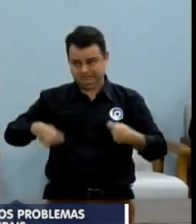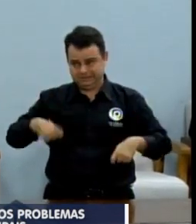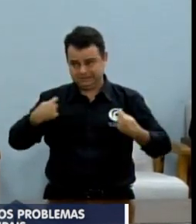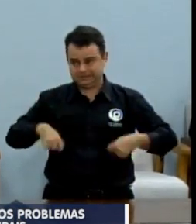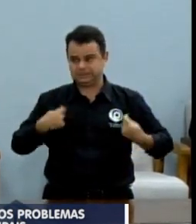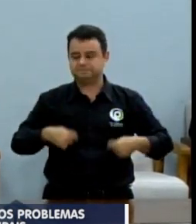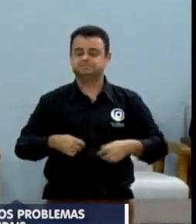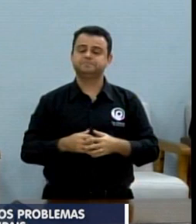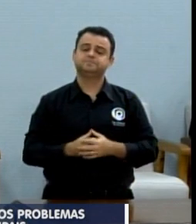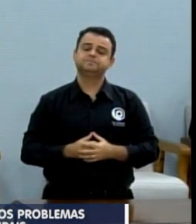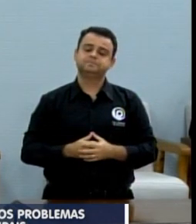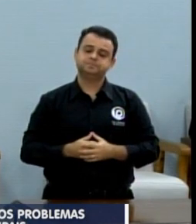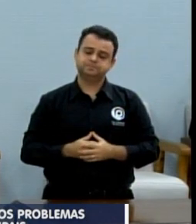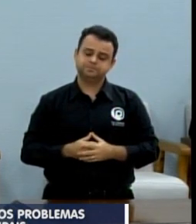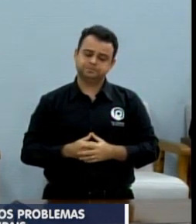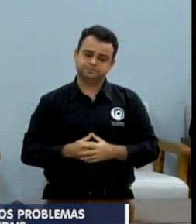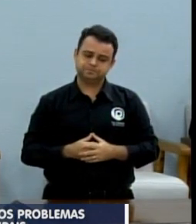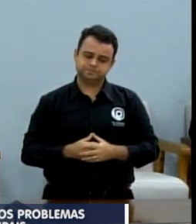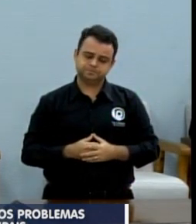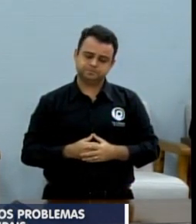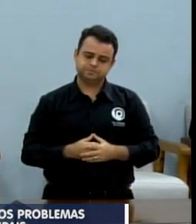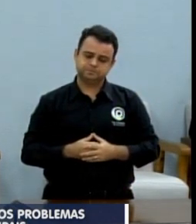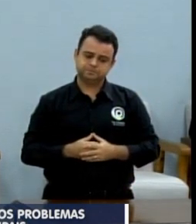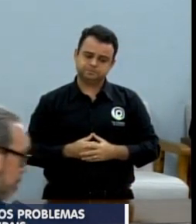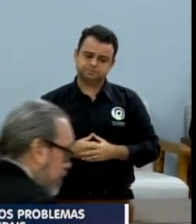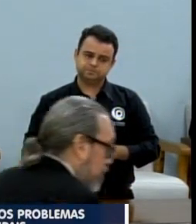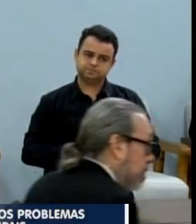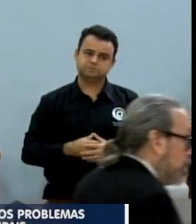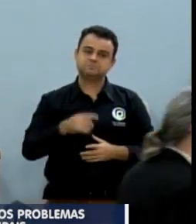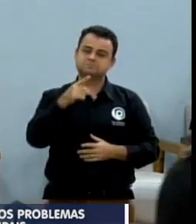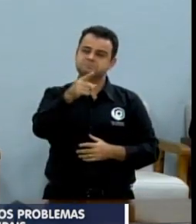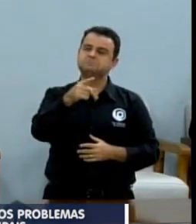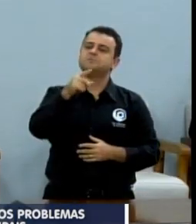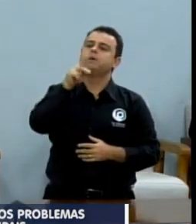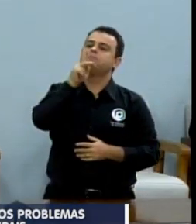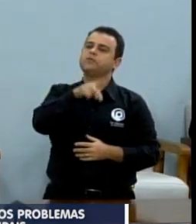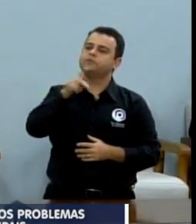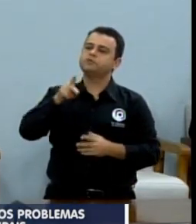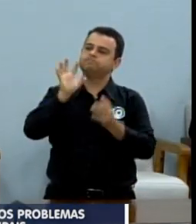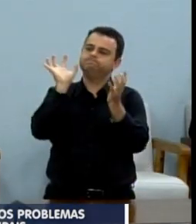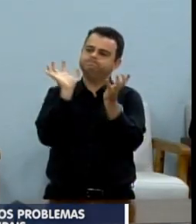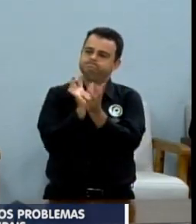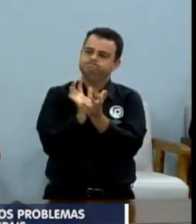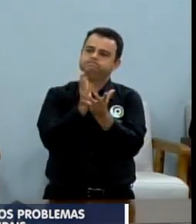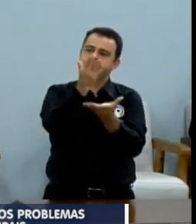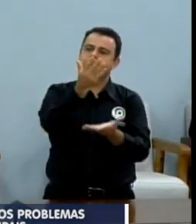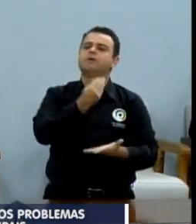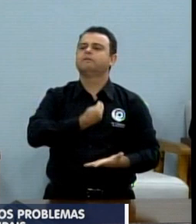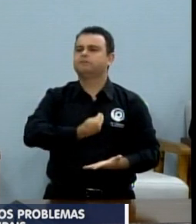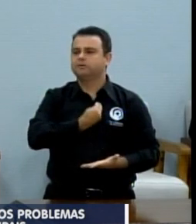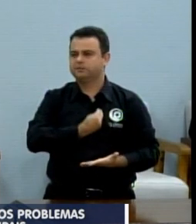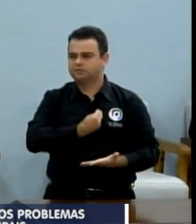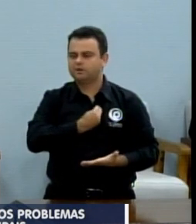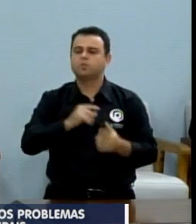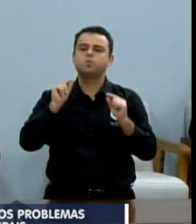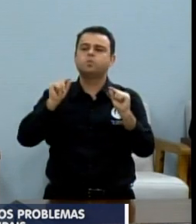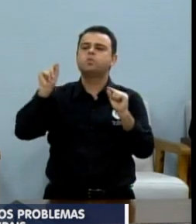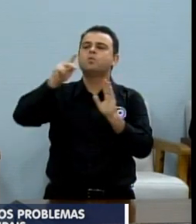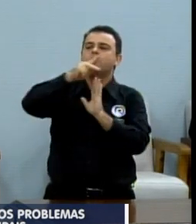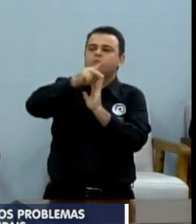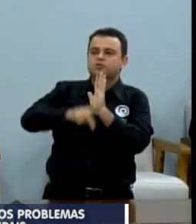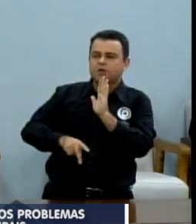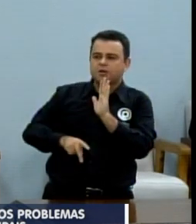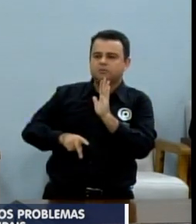adequado eu vou falar sobre a carreira de professores e professores sobre a derrubada do